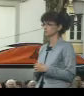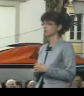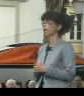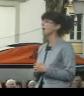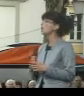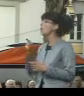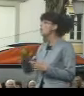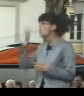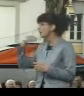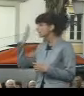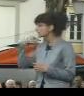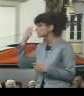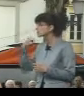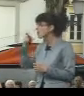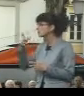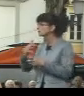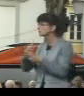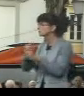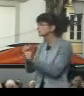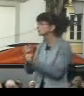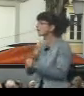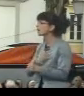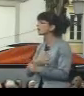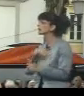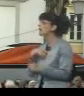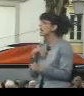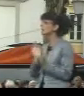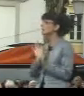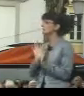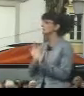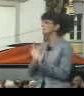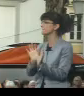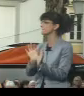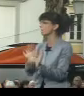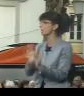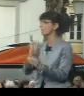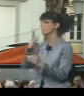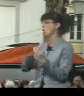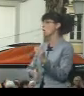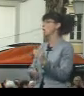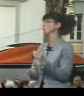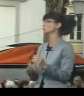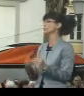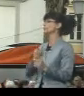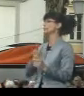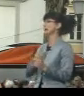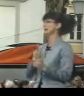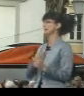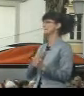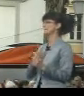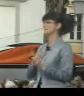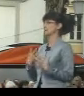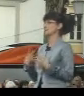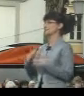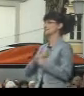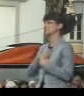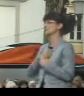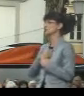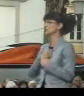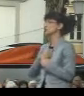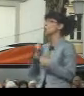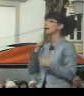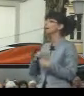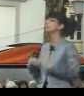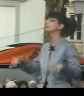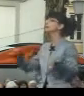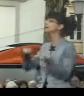Ko je začel stiskati Hrvate v kot, je na koncu stisnil samega sebe in nas